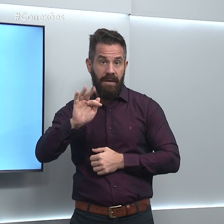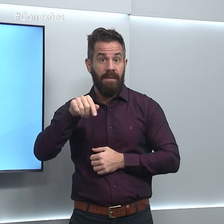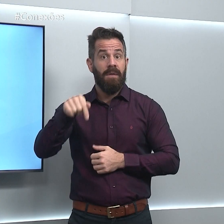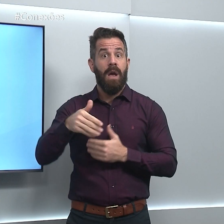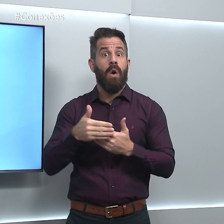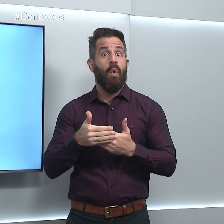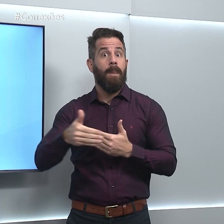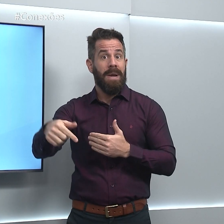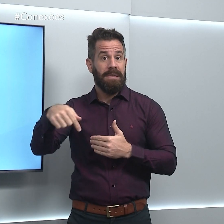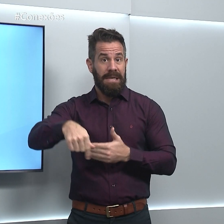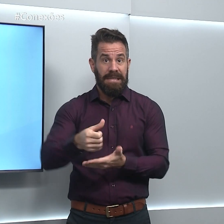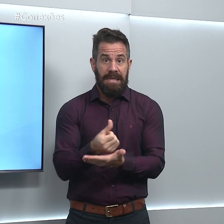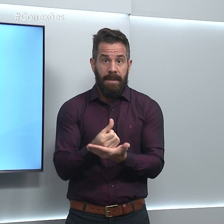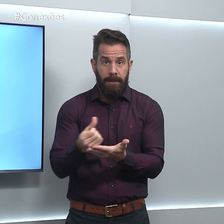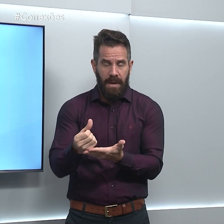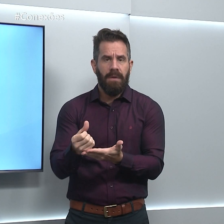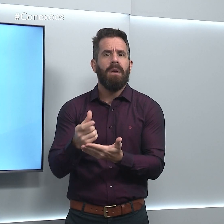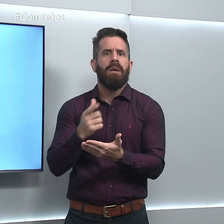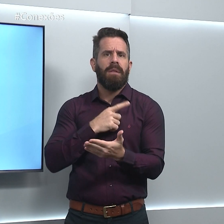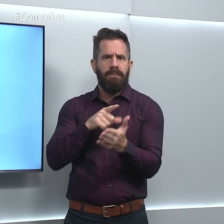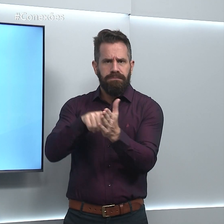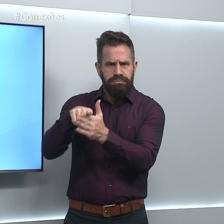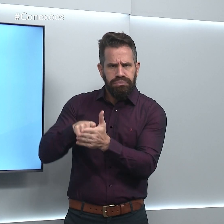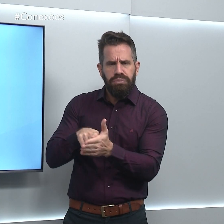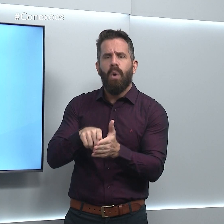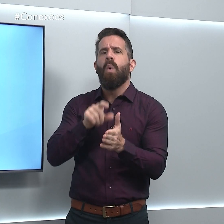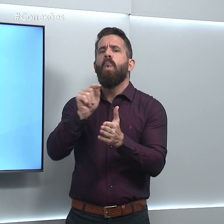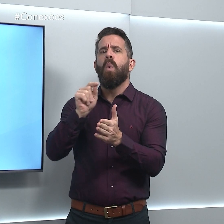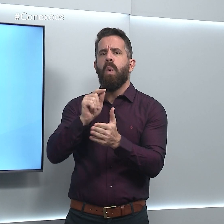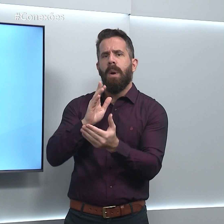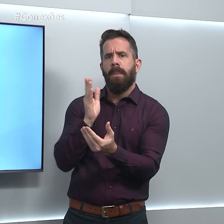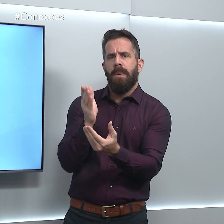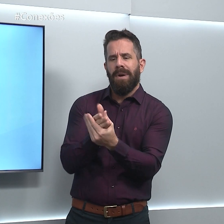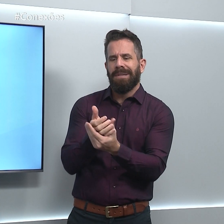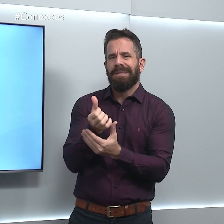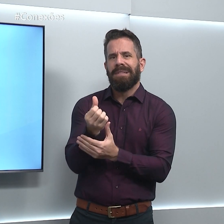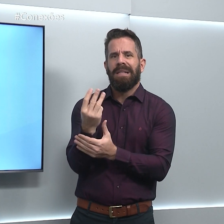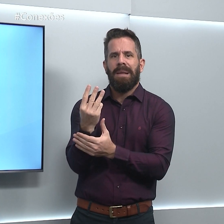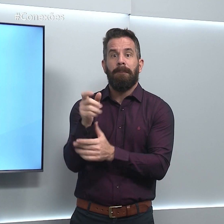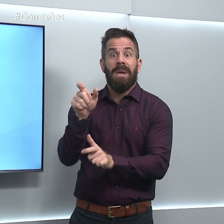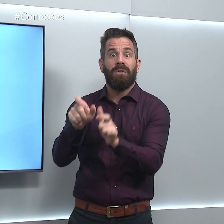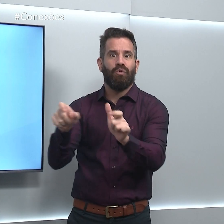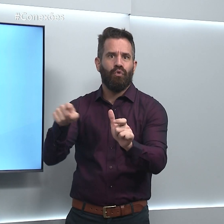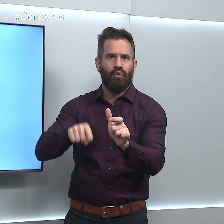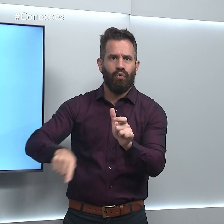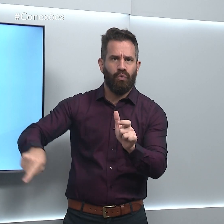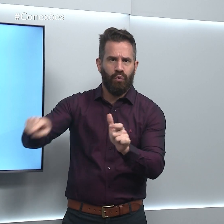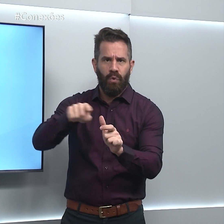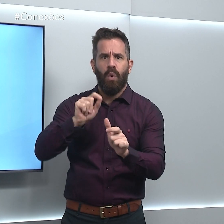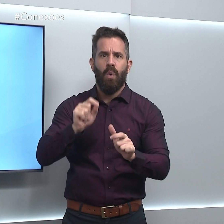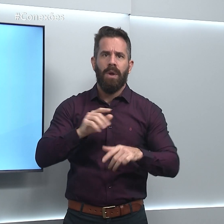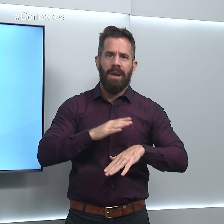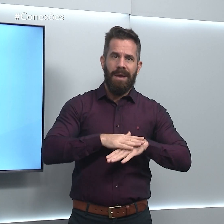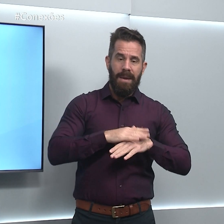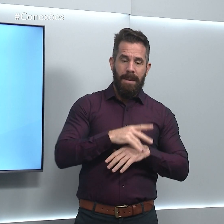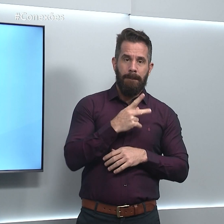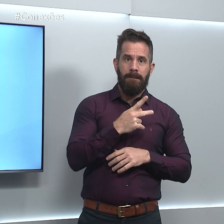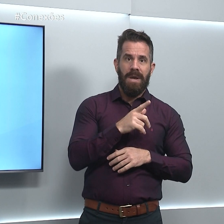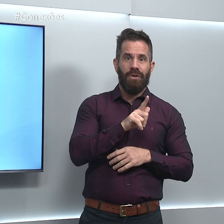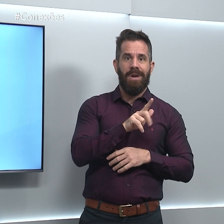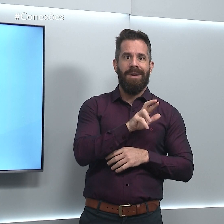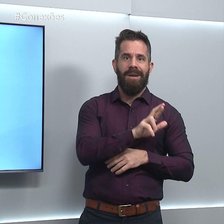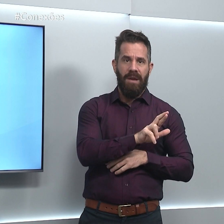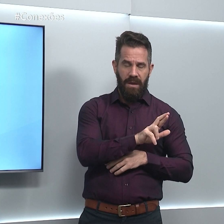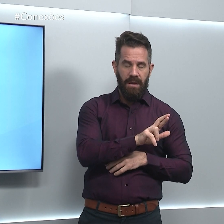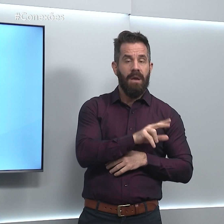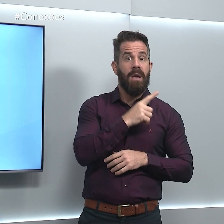de 63 pessoas que foram denunciadas pela PGR, a Procuradoria-Geral da República. Essas pessoas foram